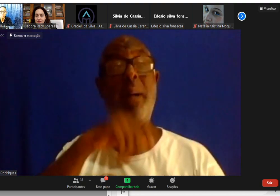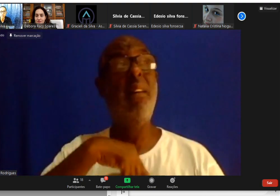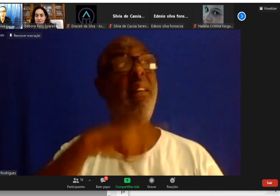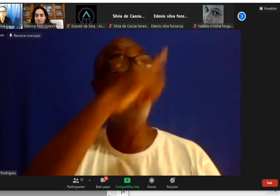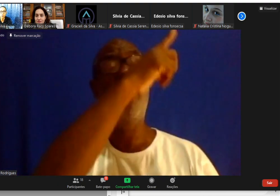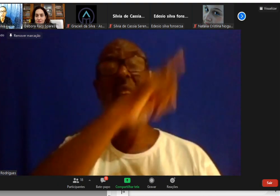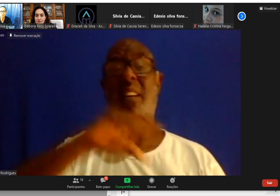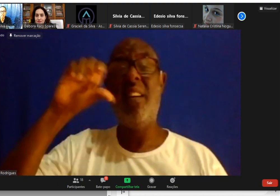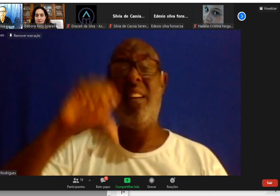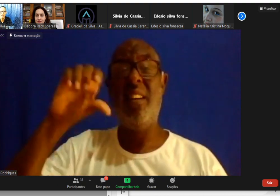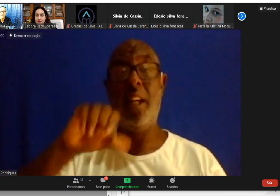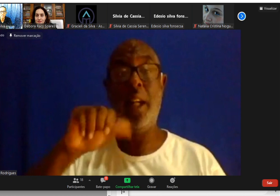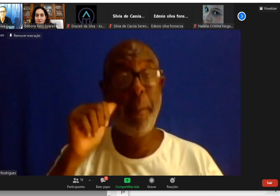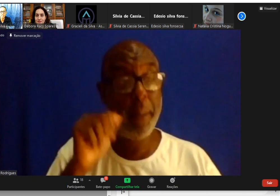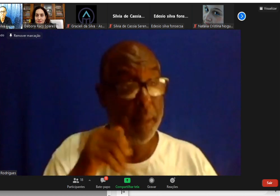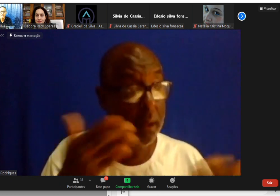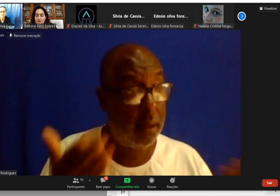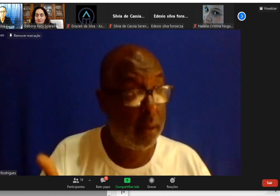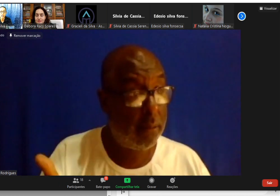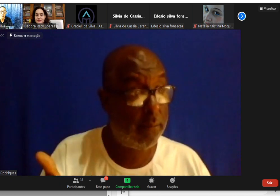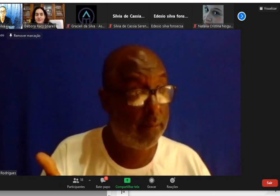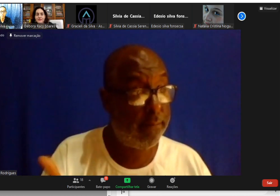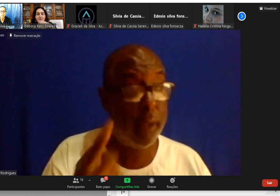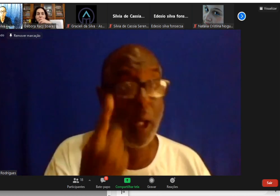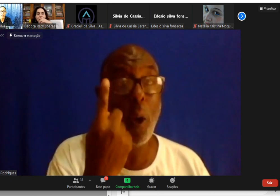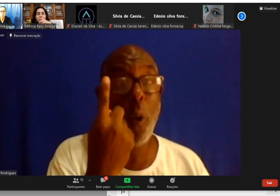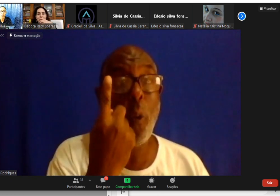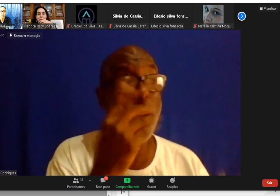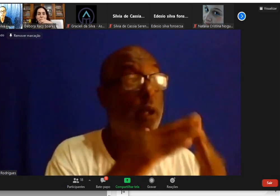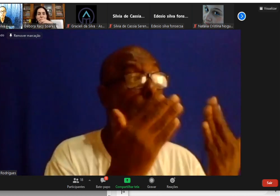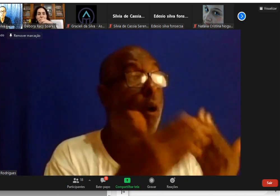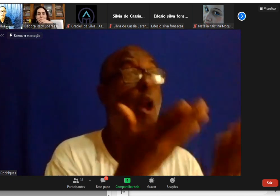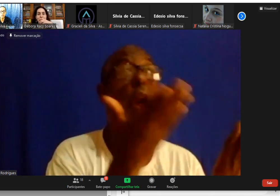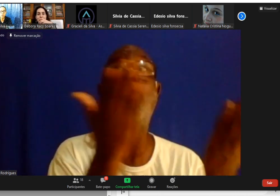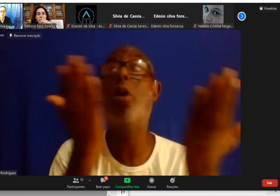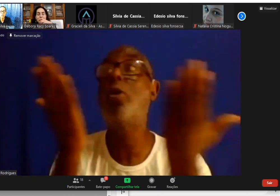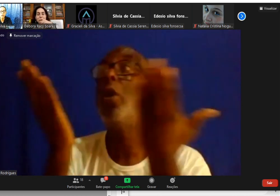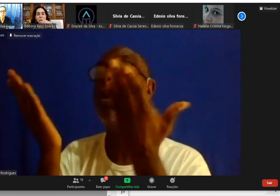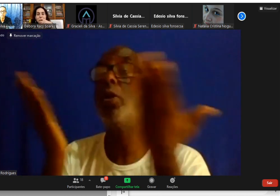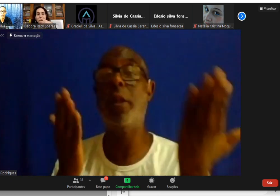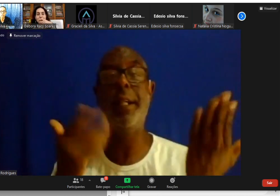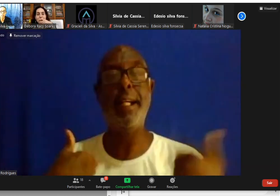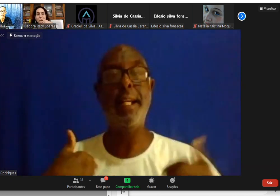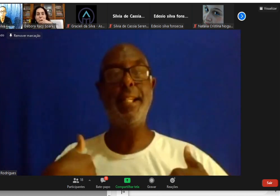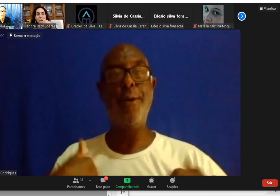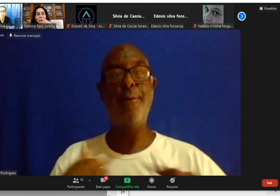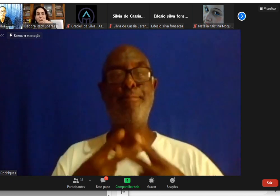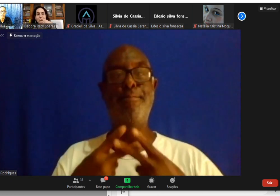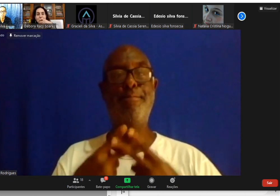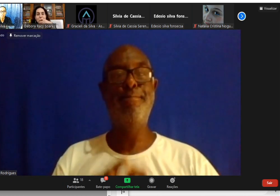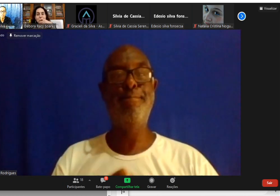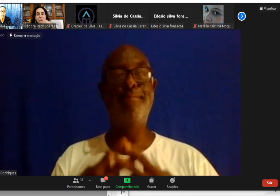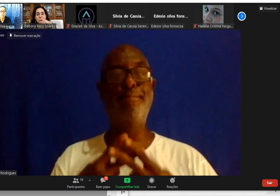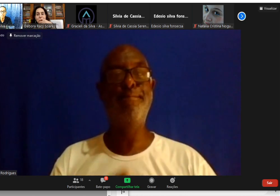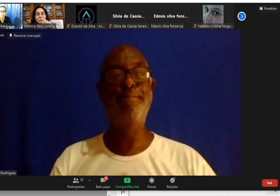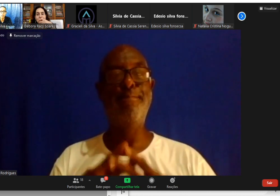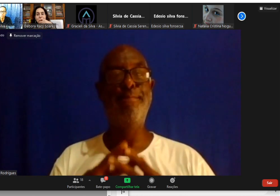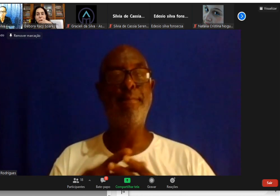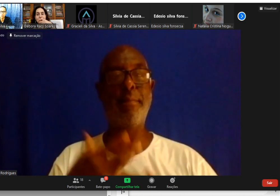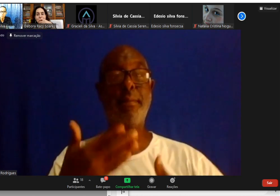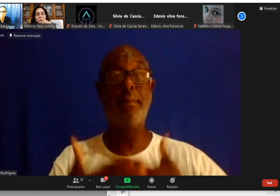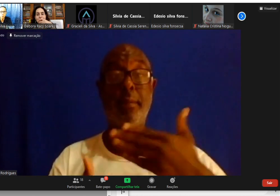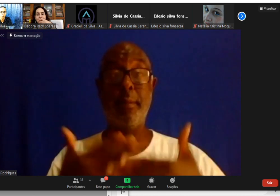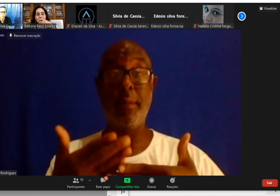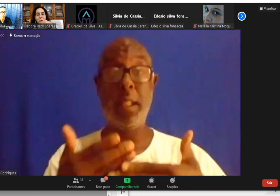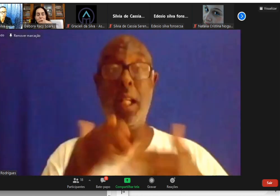era obrigado a falar. Aí minha mãe perguntou, e aí, o que aconteceu? E agora? O que está acontecendo? E eu